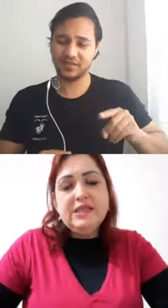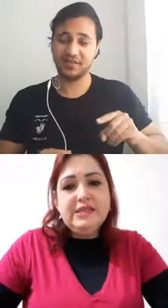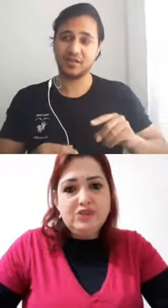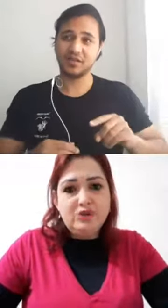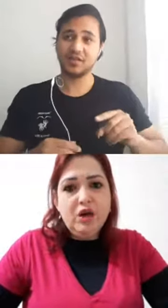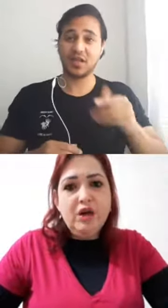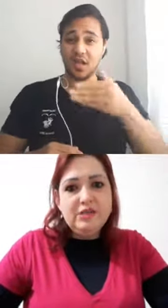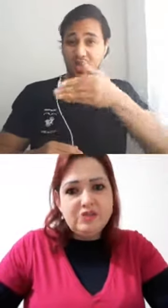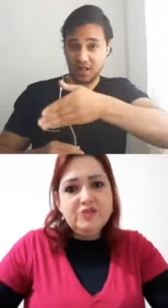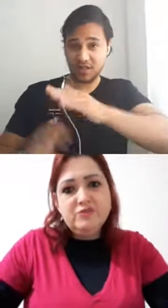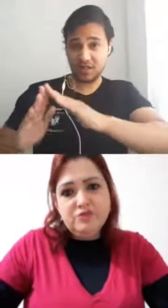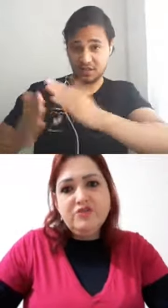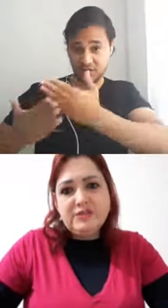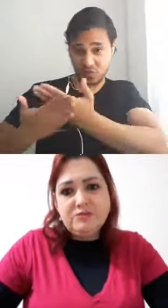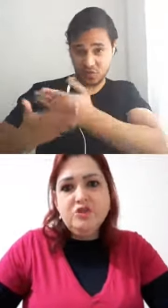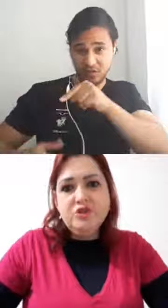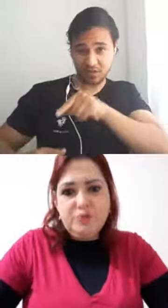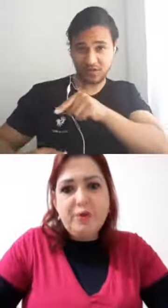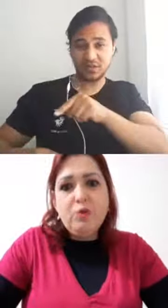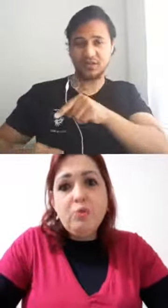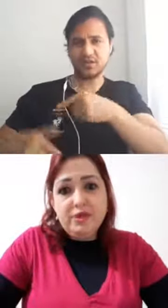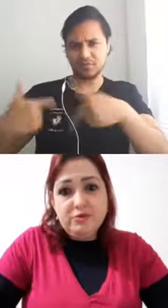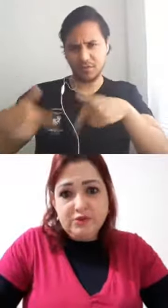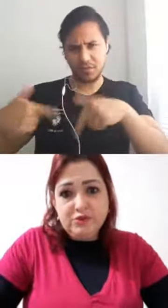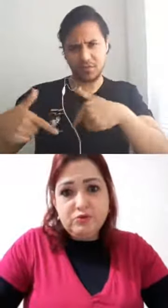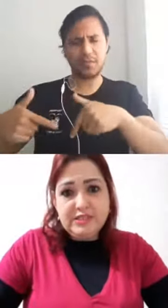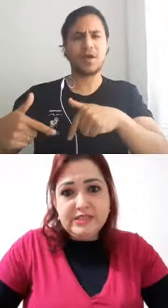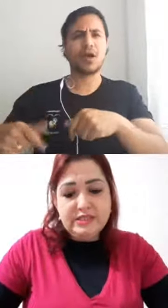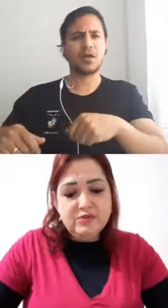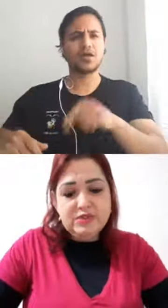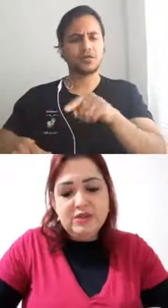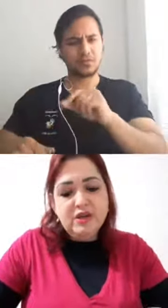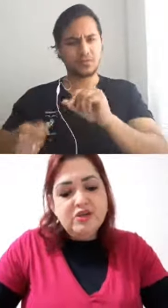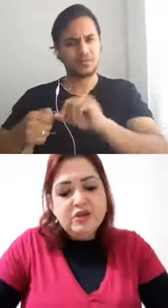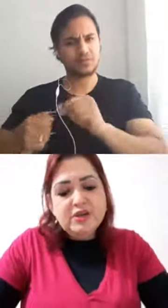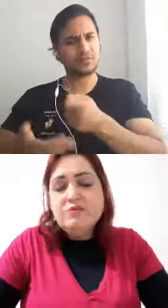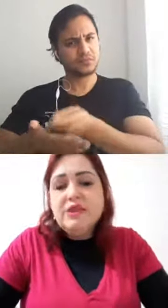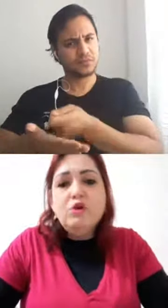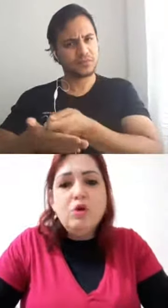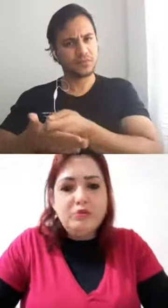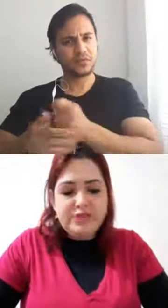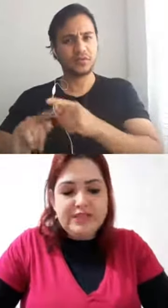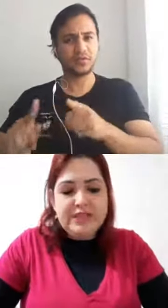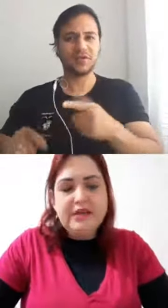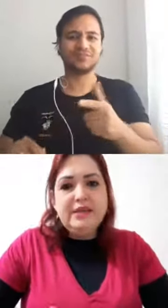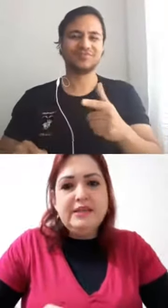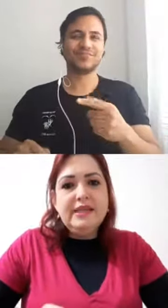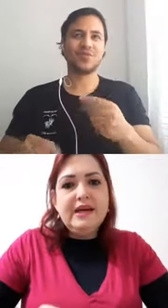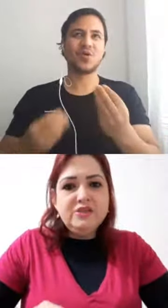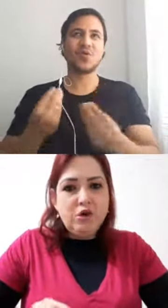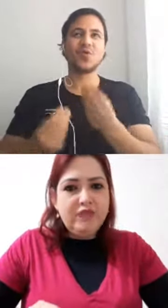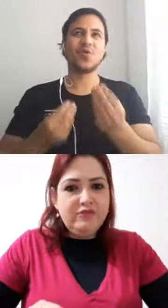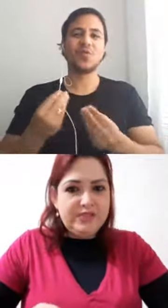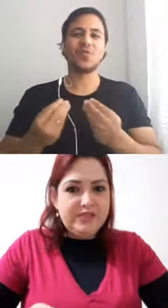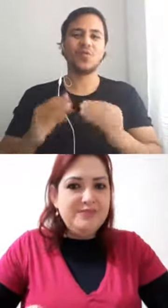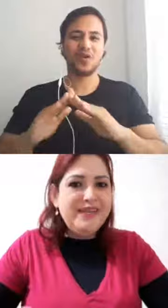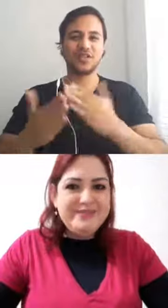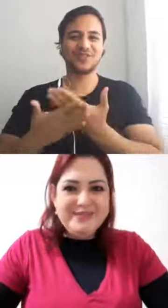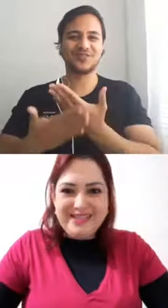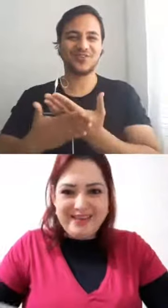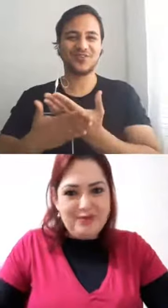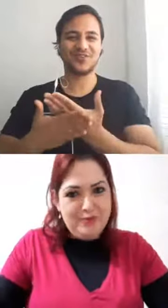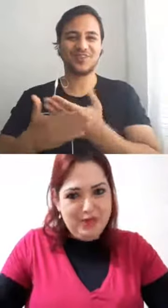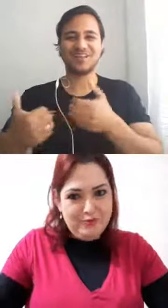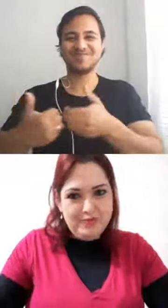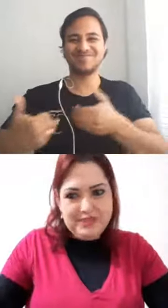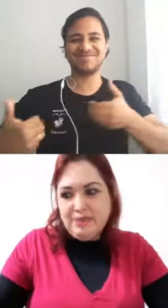estamos ali na escola, nós fazemos o nosso papel cobrando as coisas. Então, assim, só que não tem como você, na escola, você também não